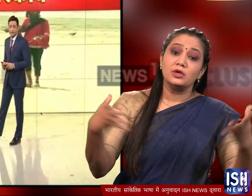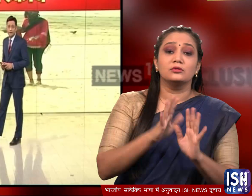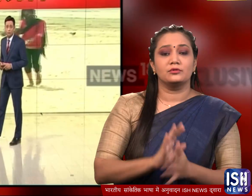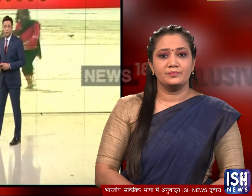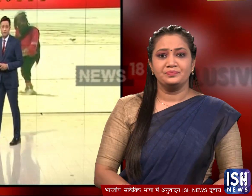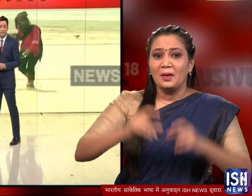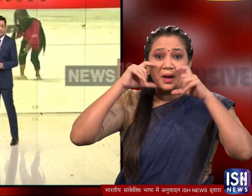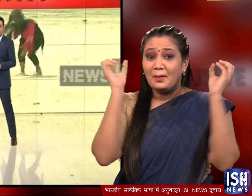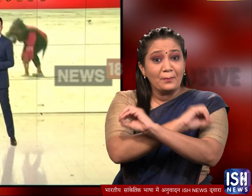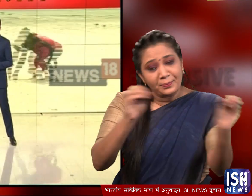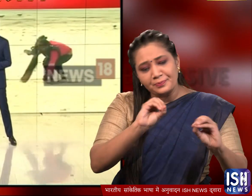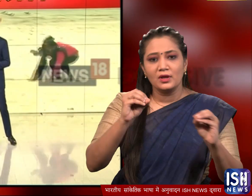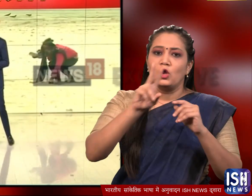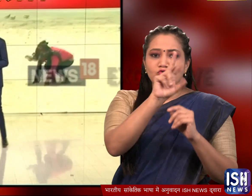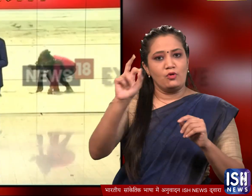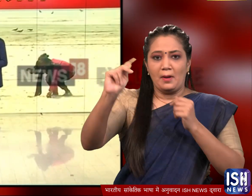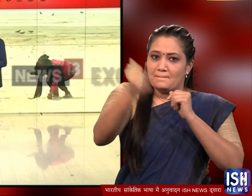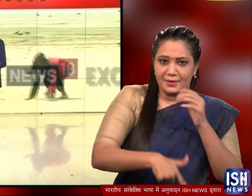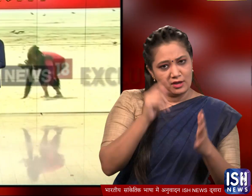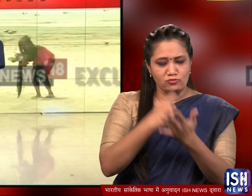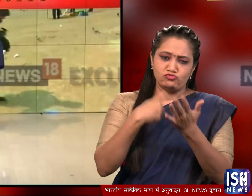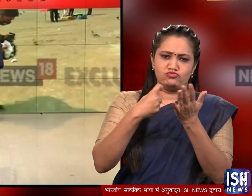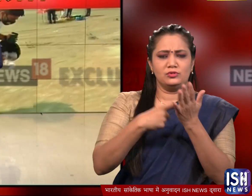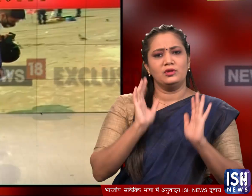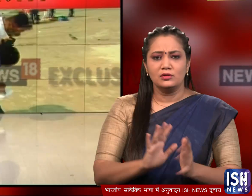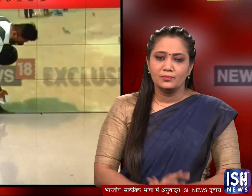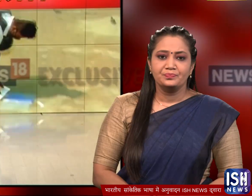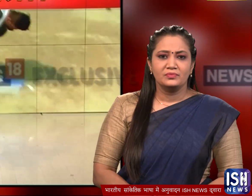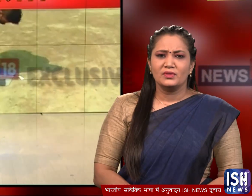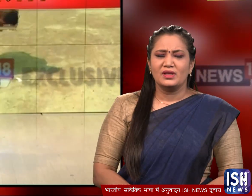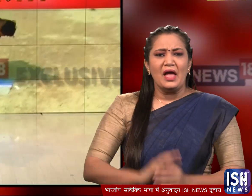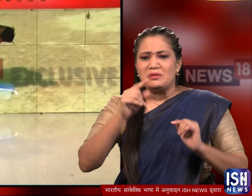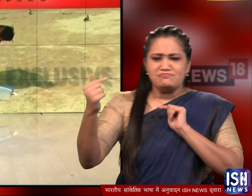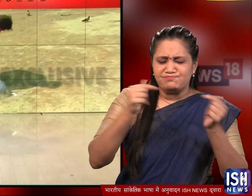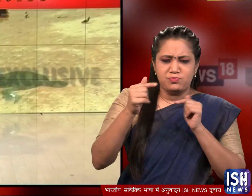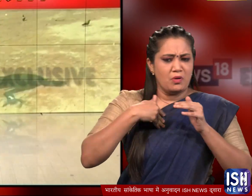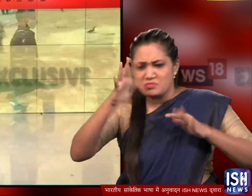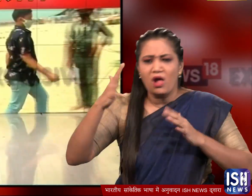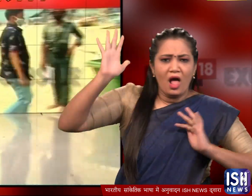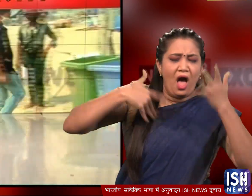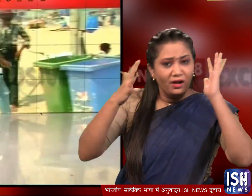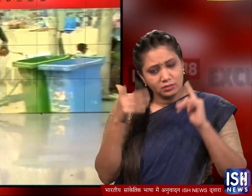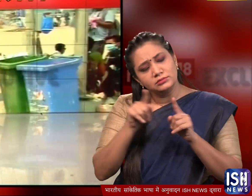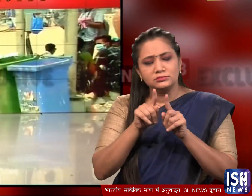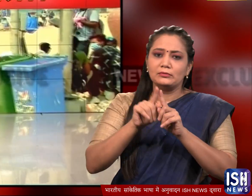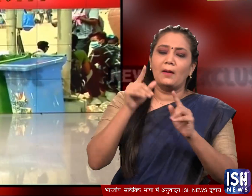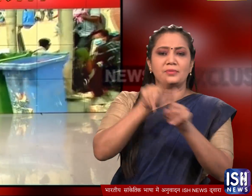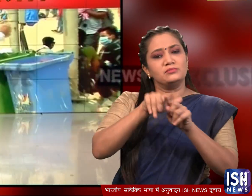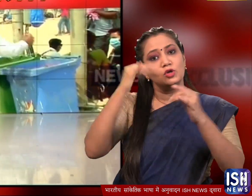कर दिया। मुंबई में बिना मास्क के घूमने वालों पर 200 रुपए का जुर्माना लागू है, लेकिन जो इसे